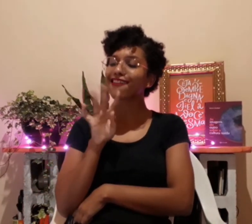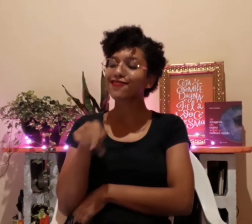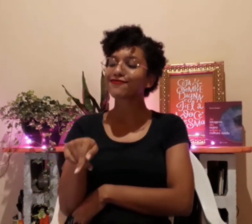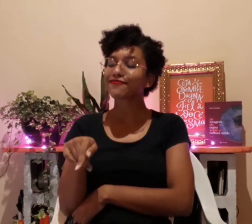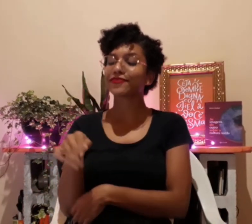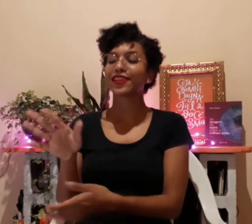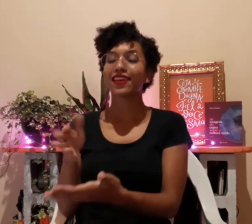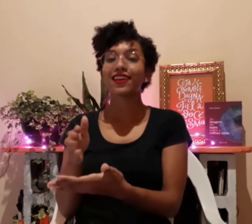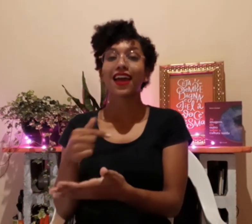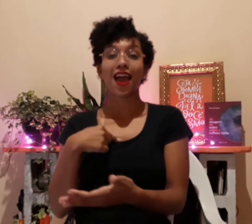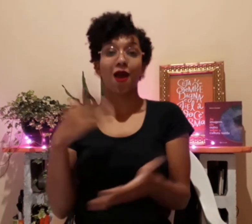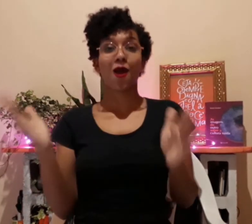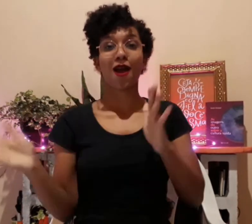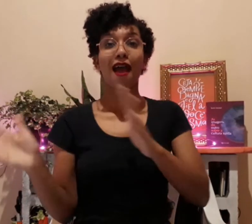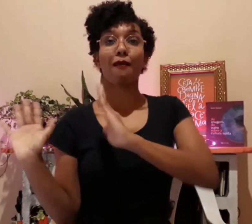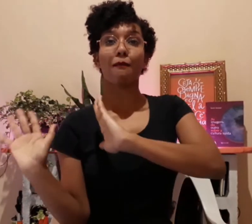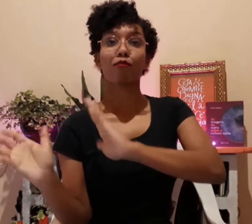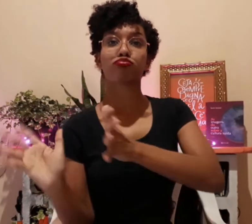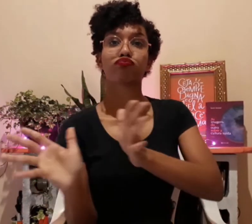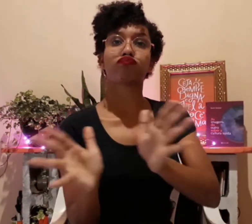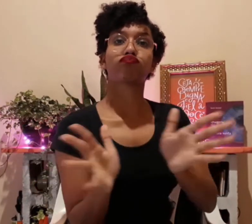gostei. Vou pegar essa daqui. Sinalizo.